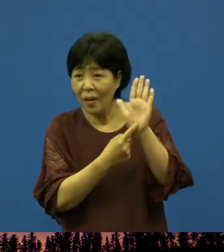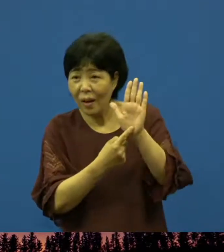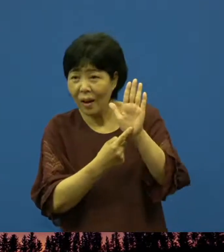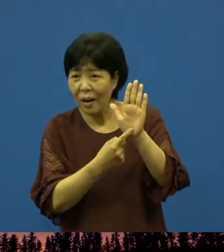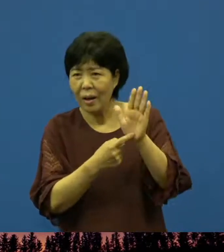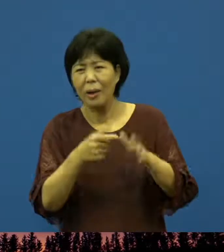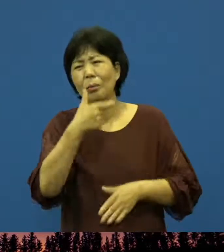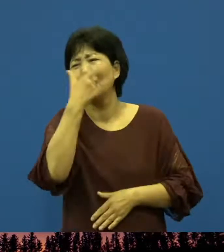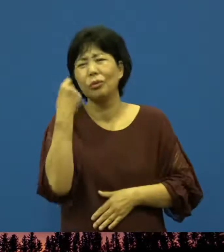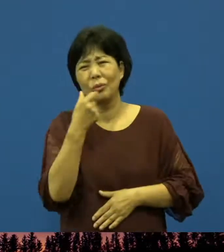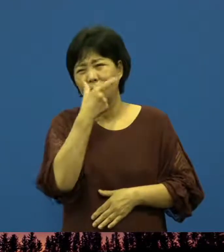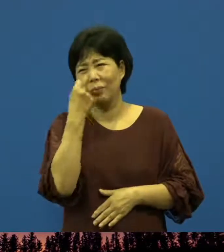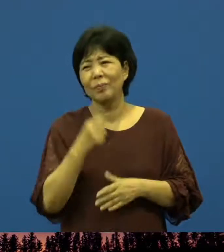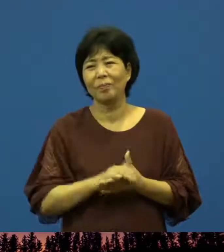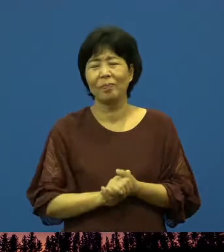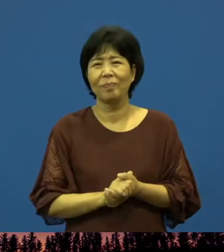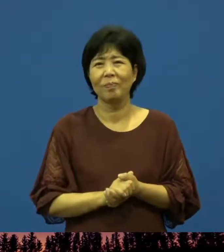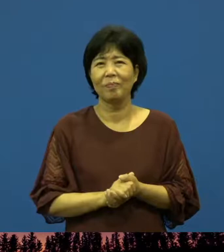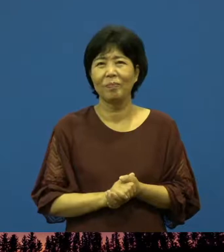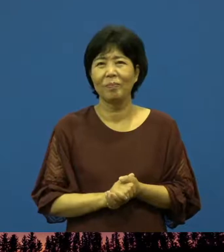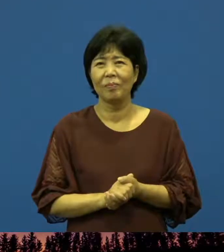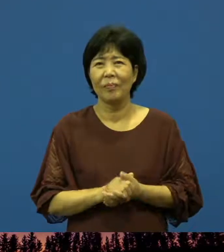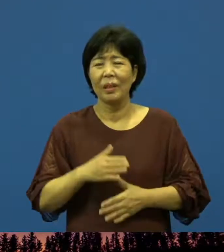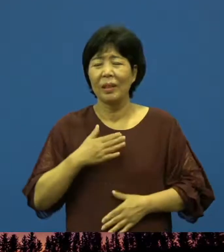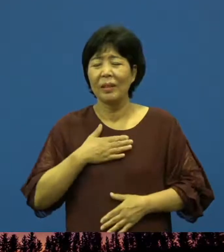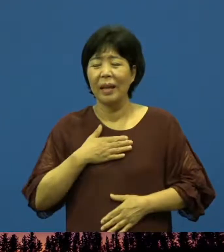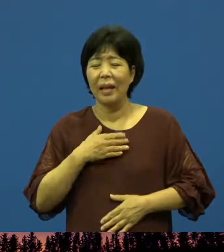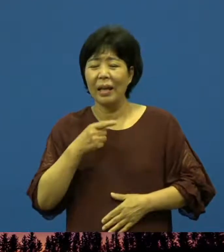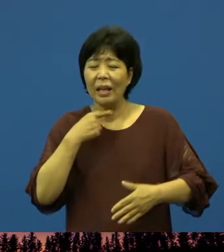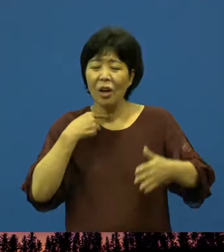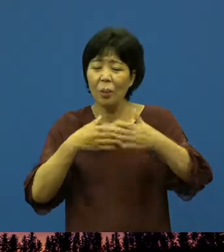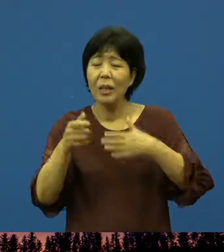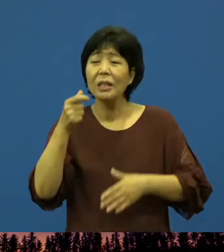하나님이 전부는 아니에요.